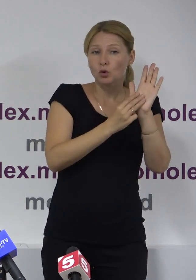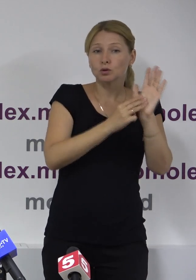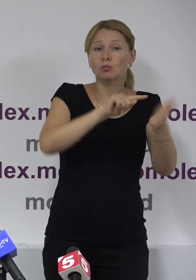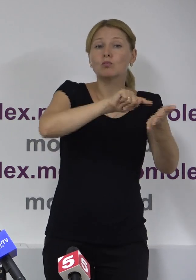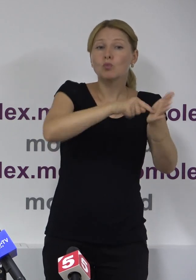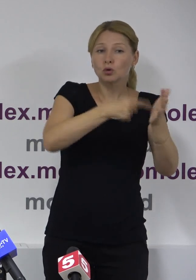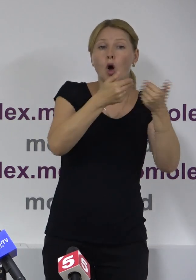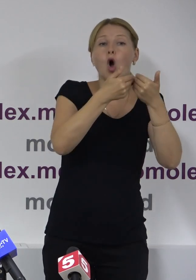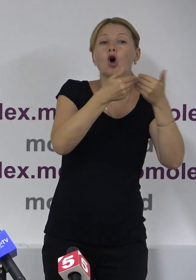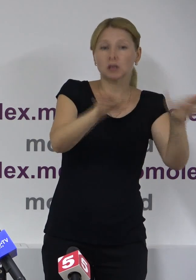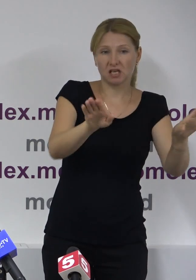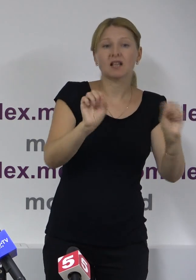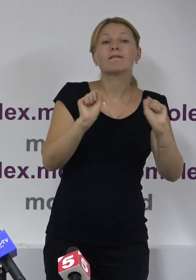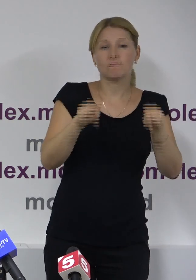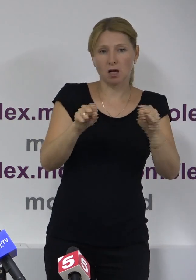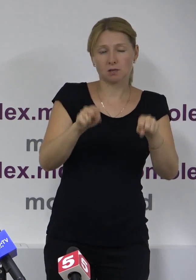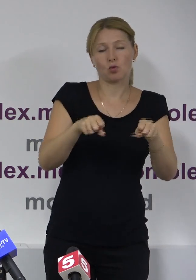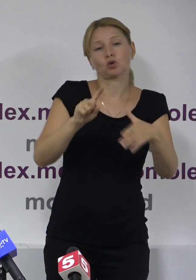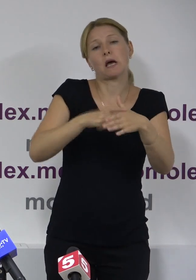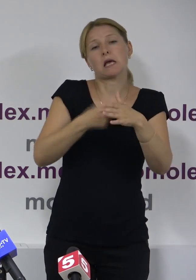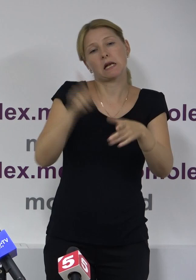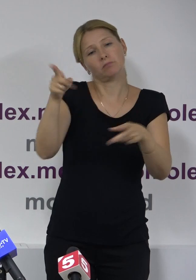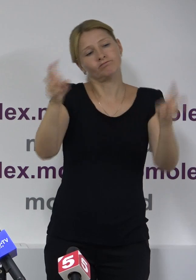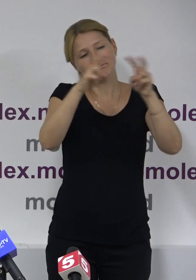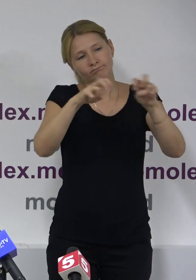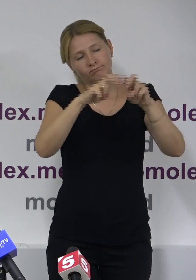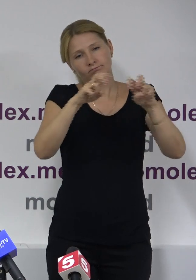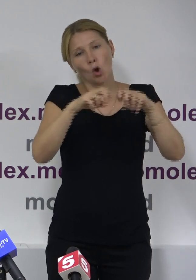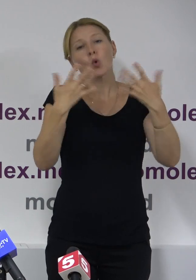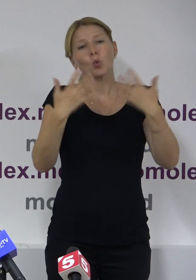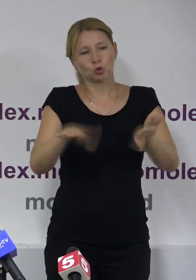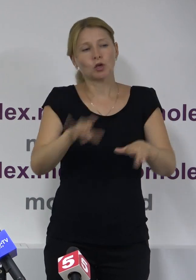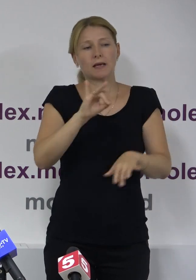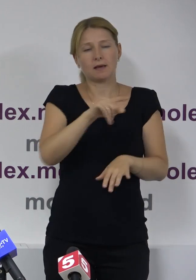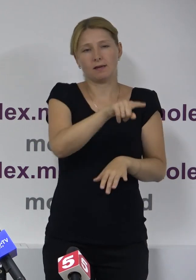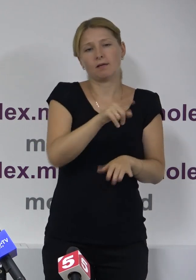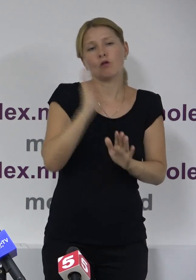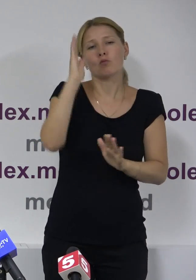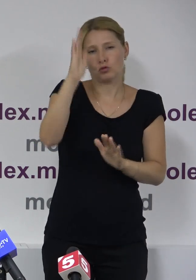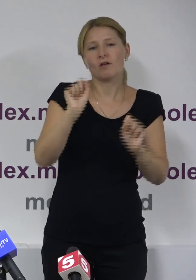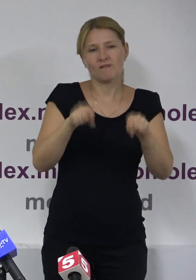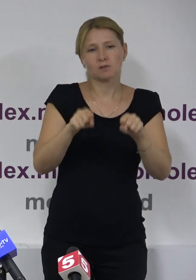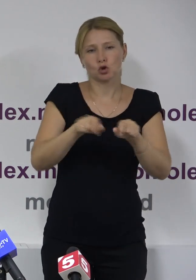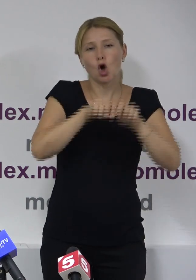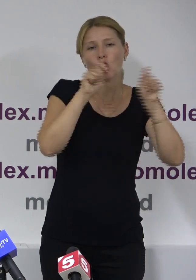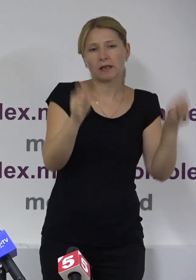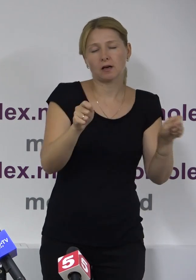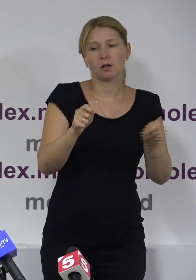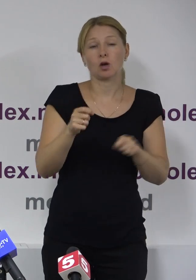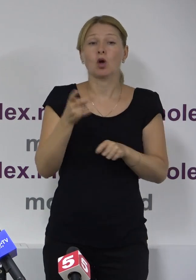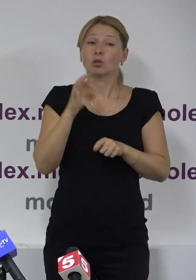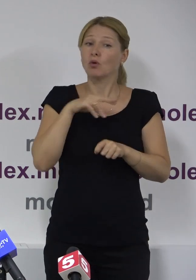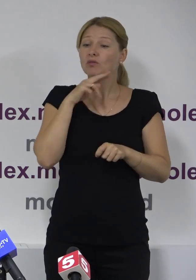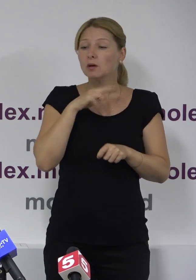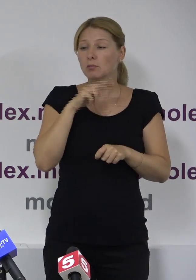care pot fi sau sunt examinate și potențial ar putea fi deschise. Doar că atragem